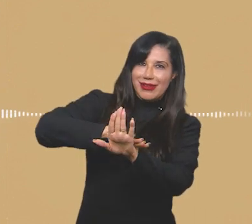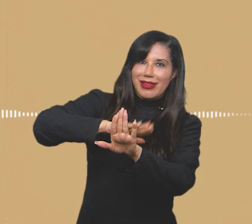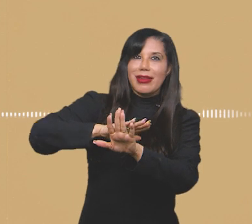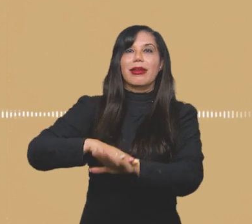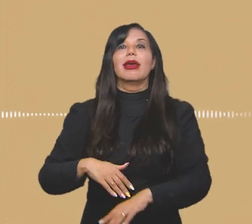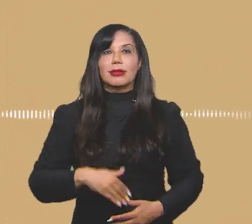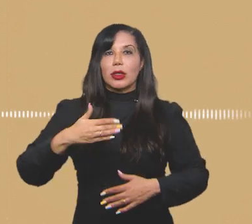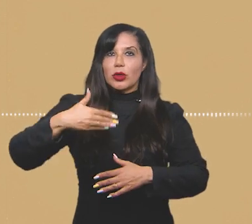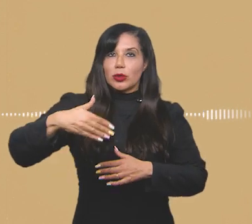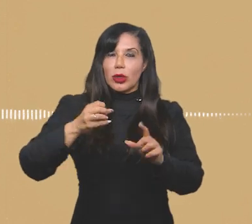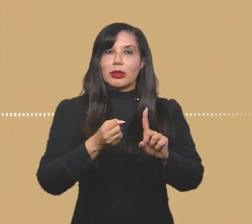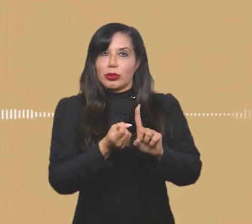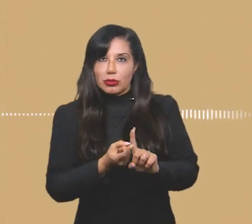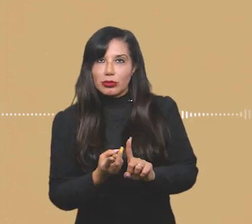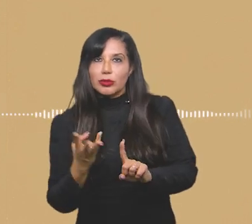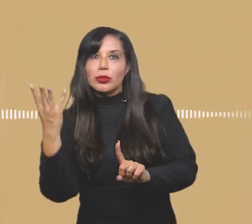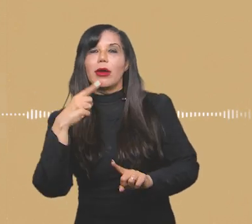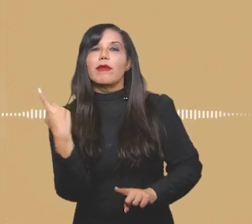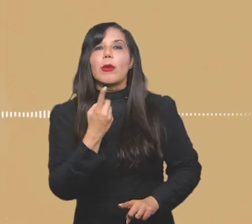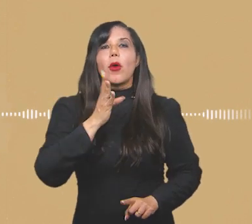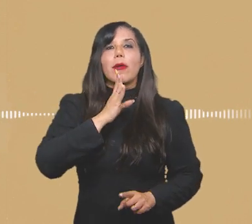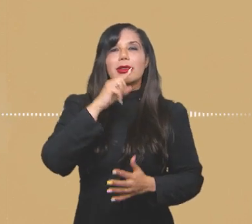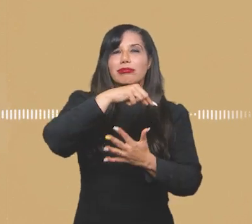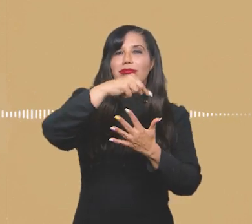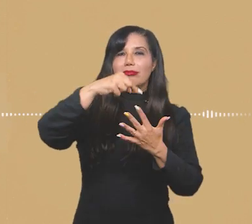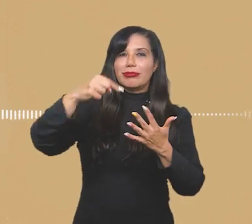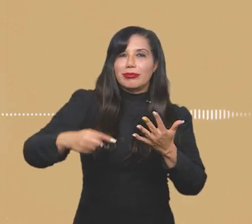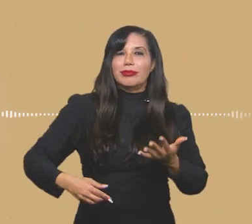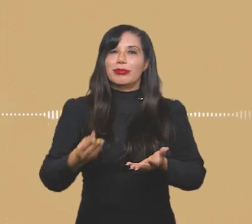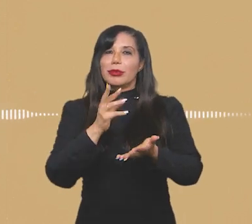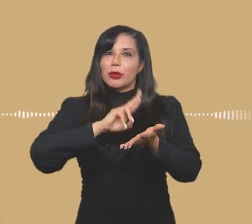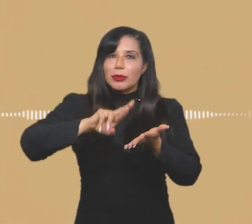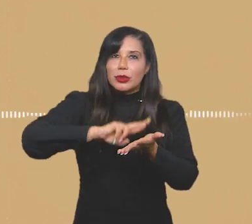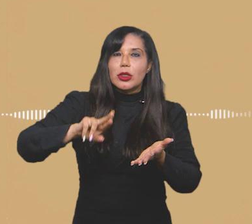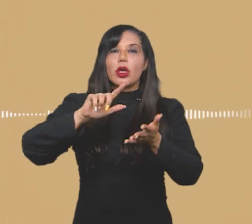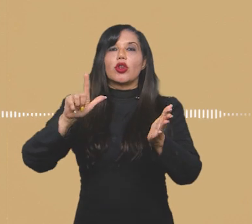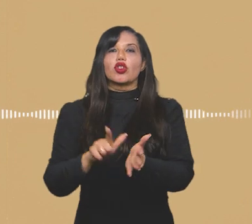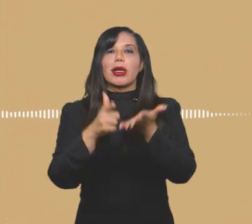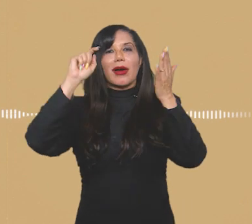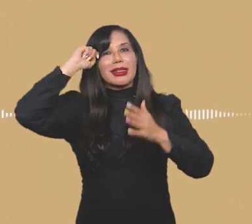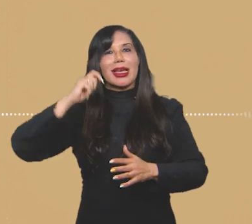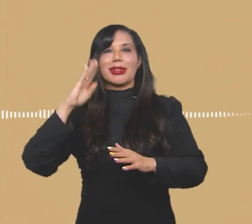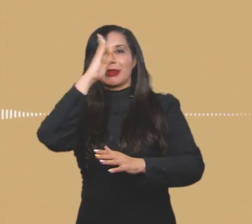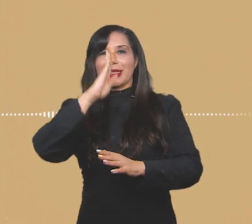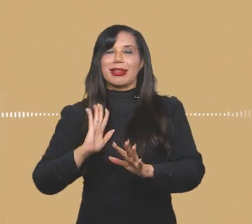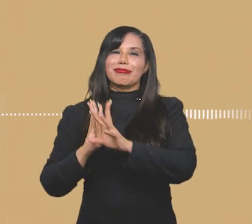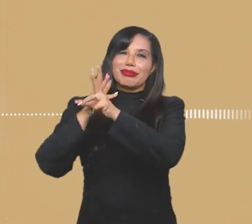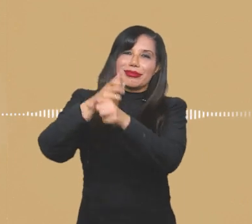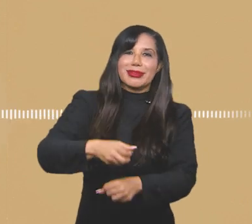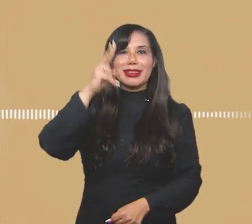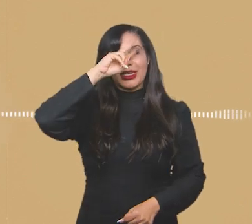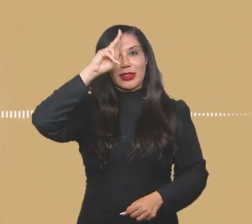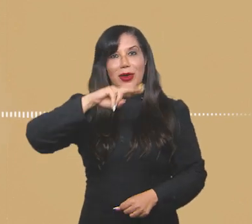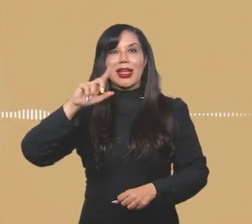Nos próximos episódios, vamos conhecer algumas dessas publicações da imprensa negra brasileira ao longo da história. Esse